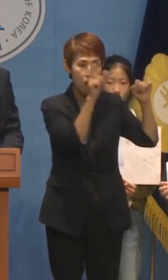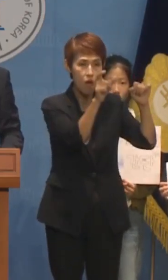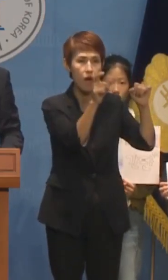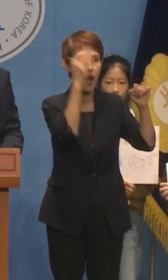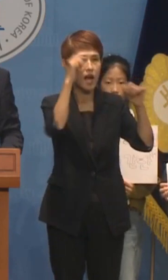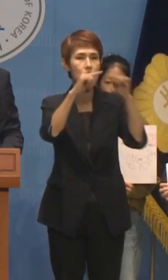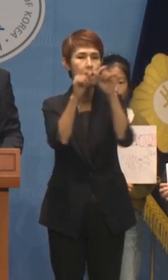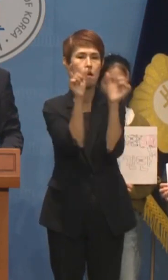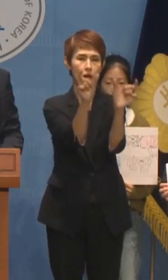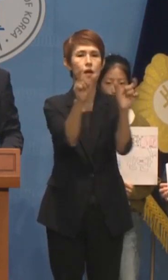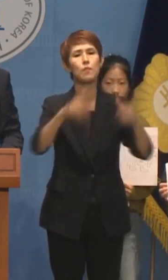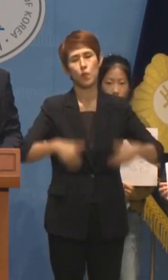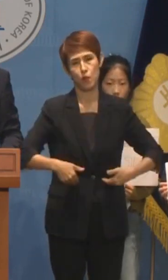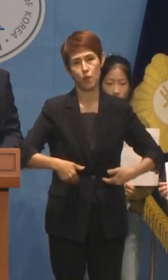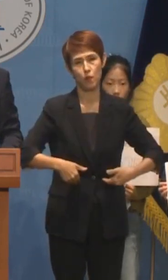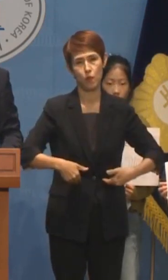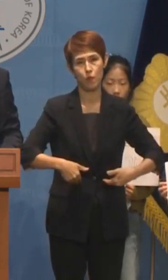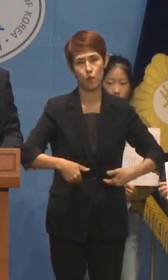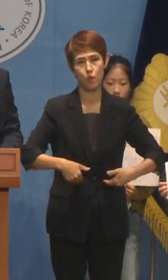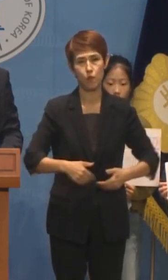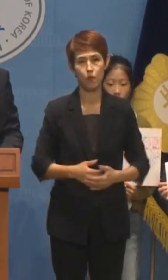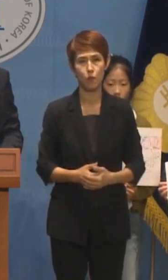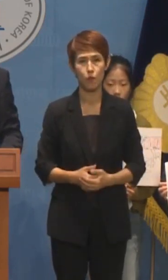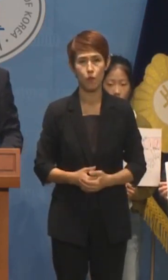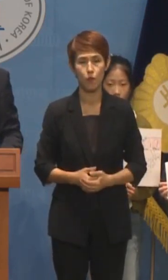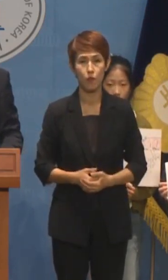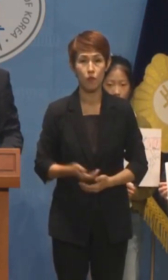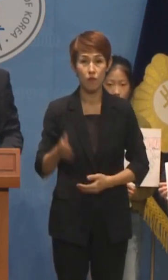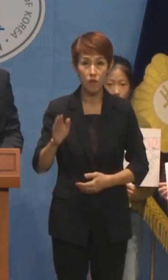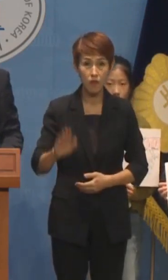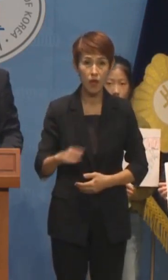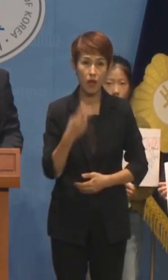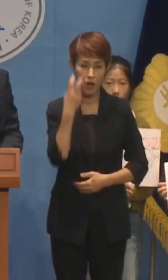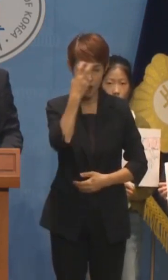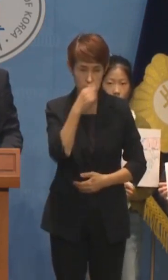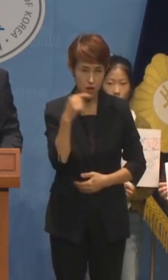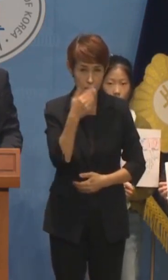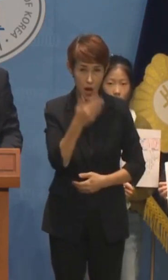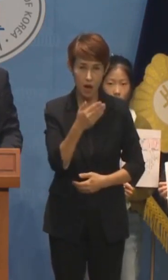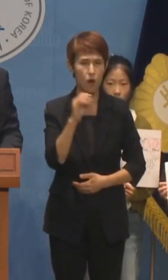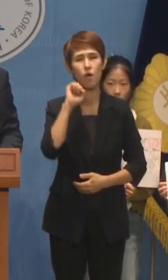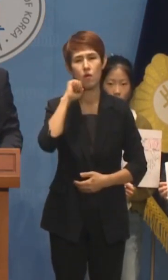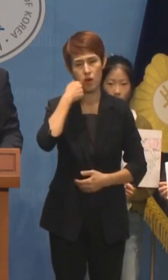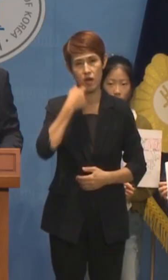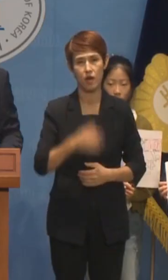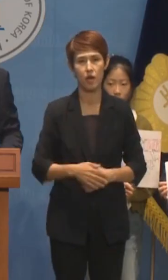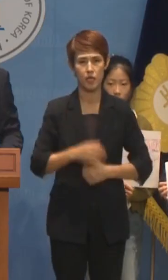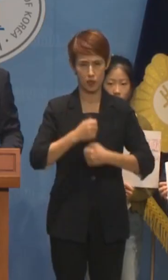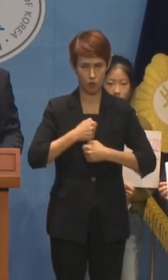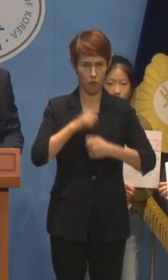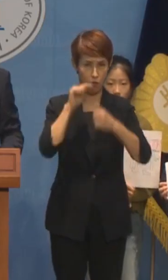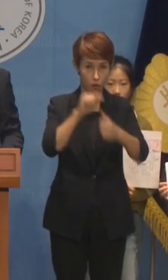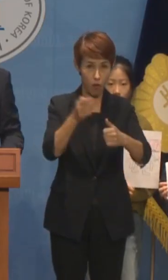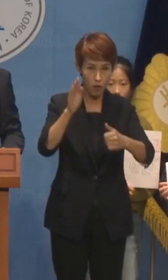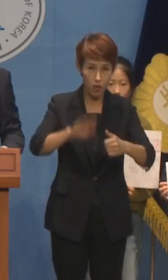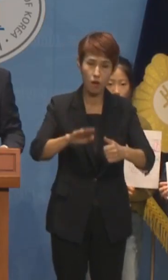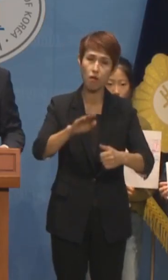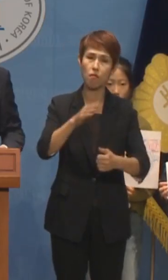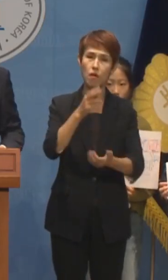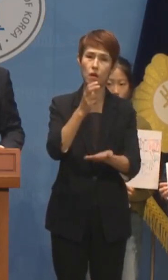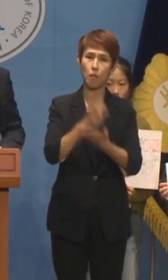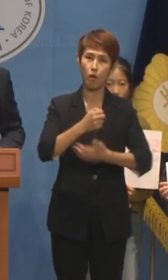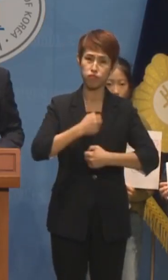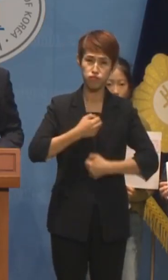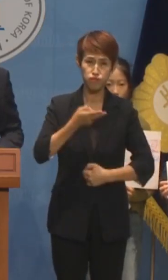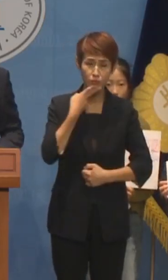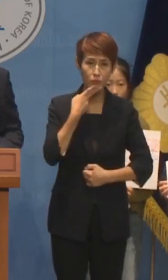있습니다. 문제는 의무사항은 이미 맞지만 단속은 어려운 현실에 있습니다. 지키라고 법은 만들기 했는데 이 법이 지키지